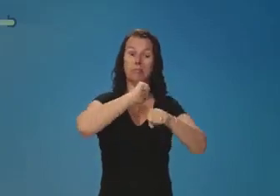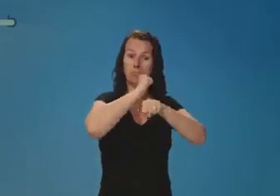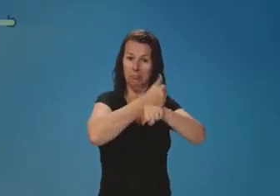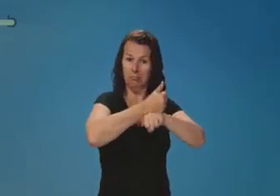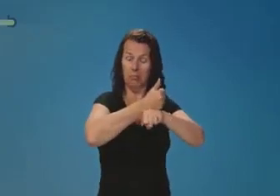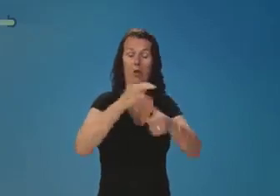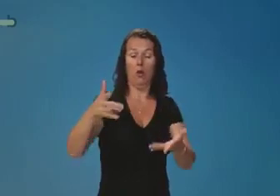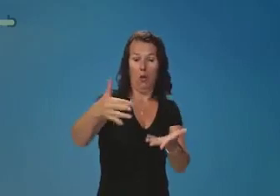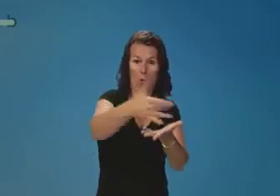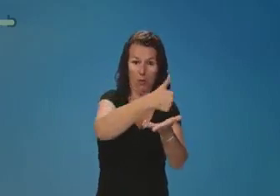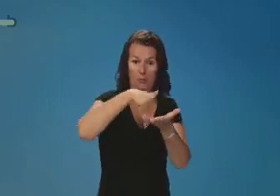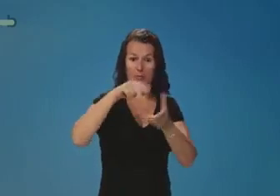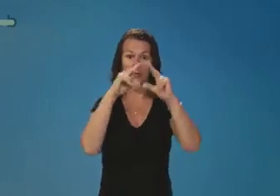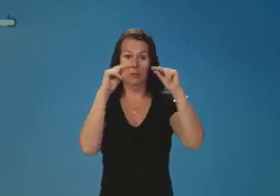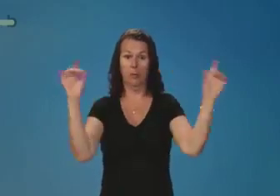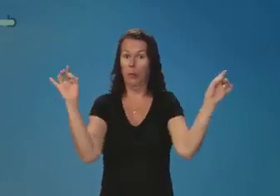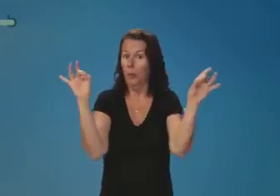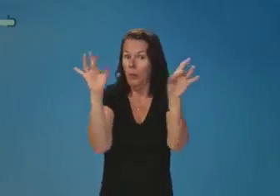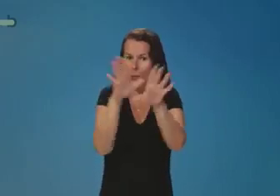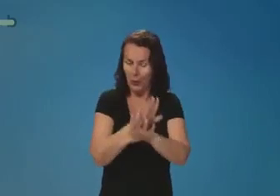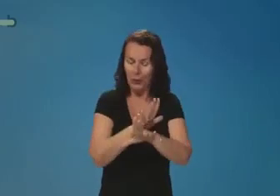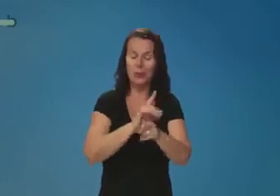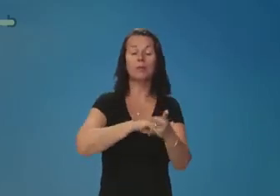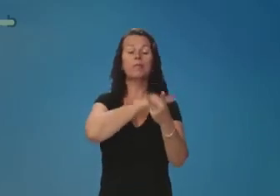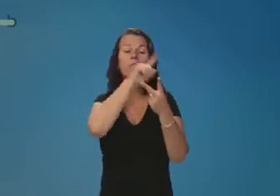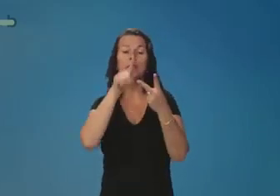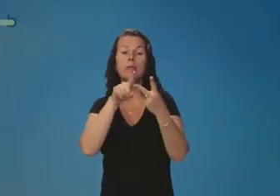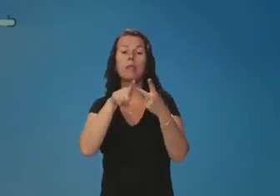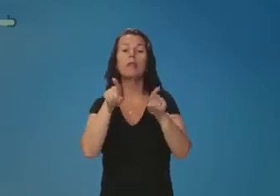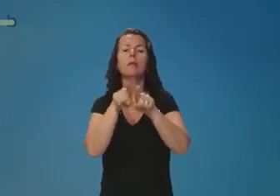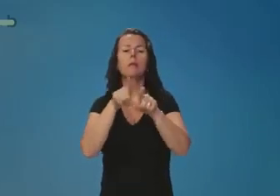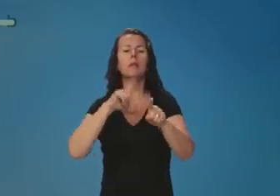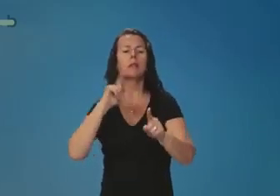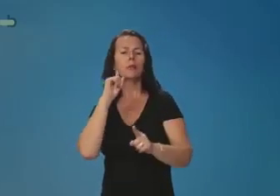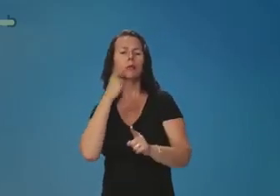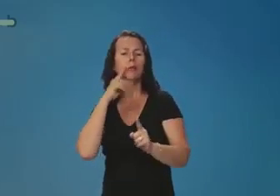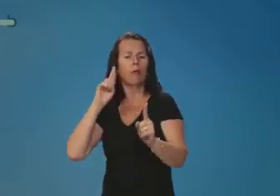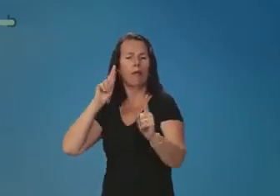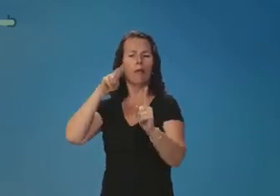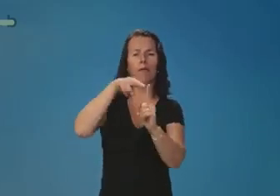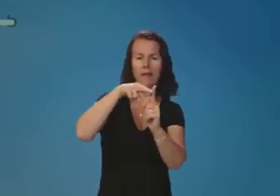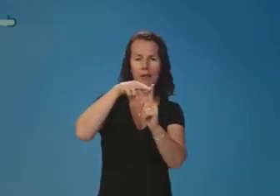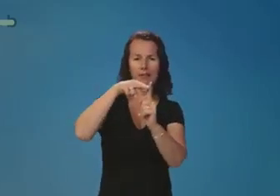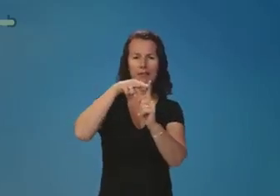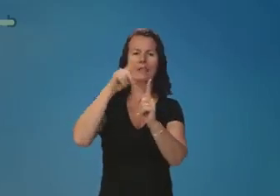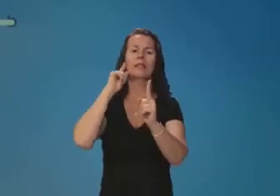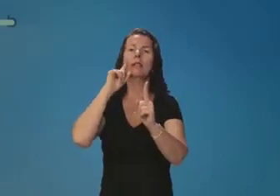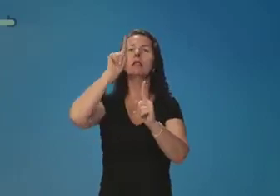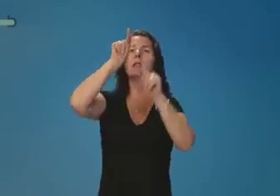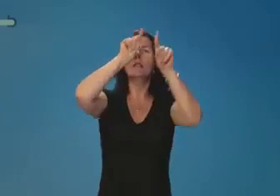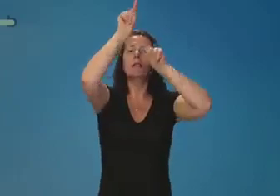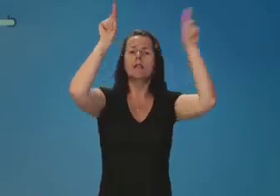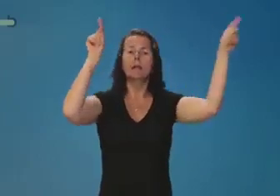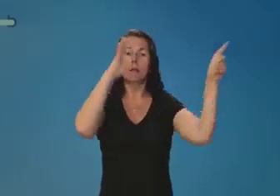coleta foi realizada com os participantes da Grande Florianópolis. Em seguida, os surdos de referência foram selecionados em